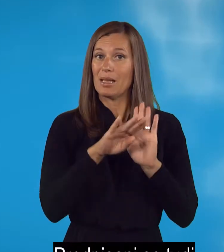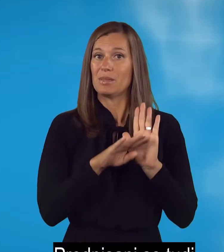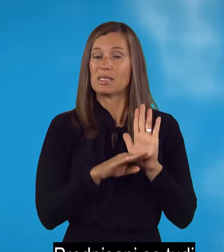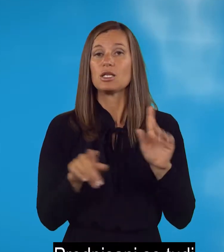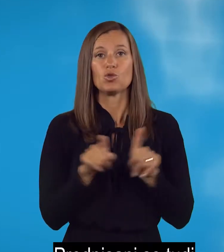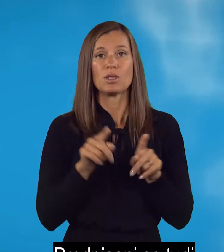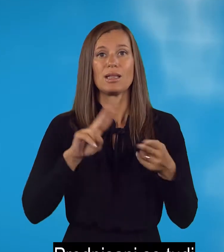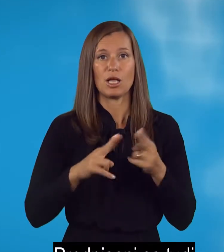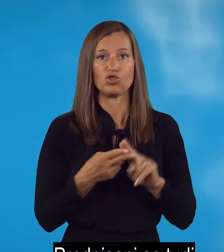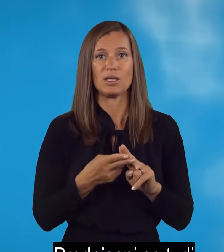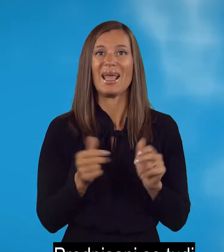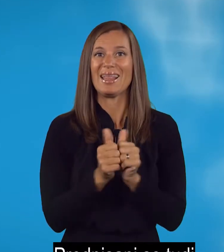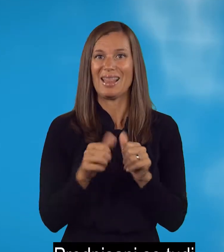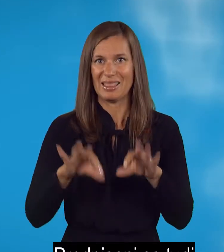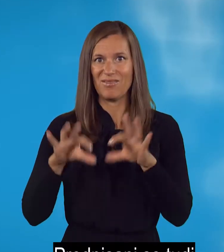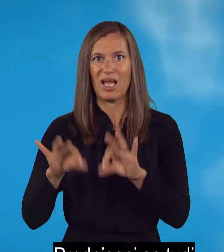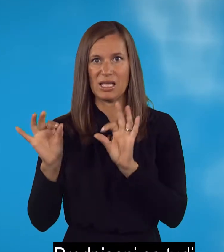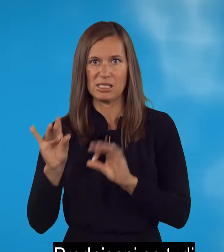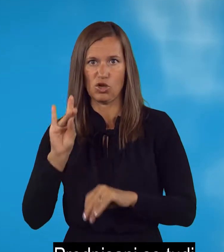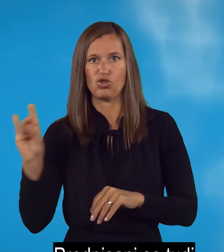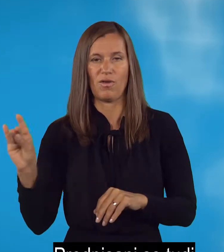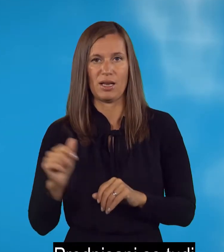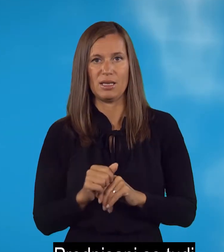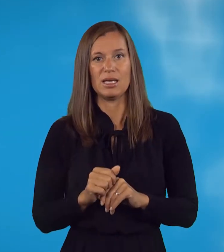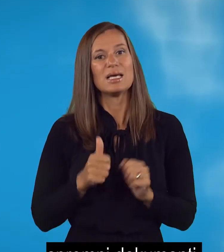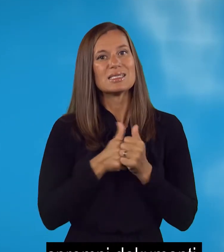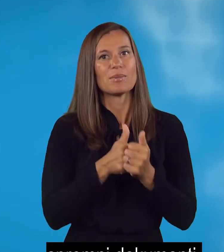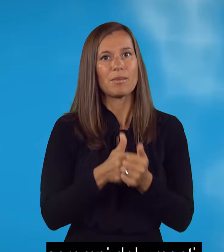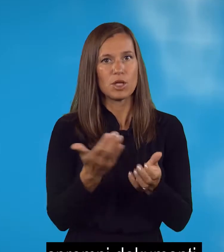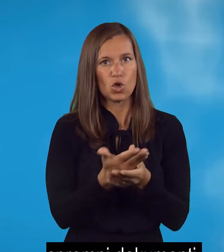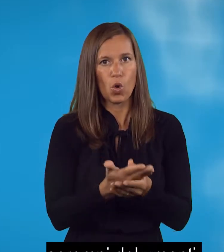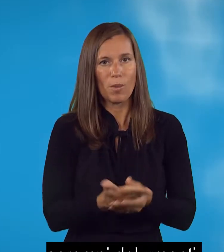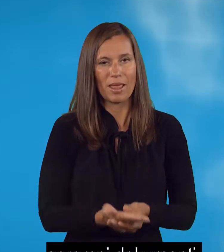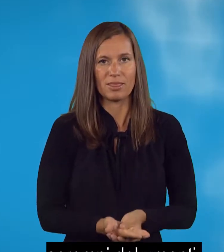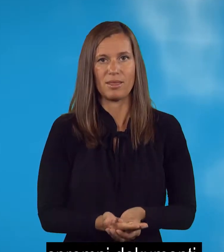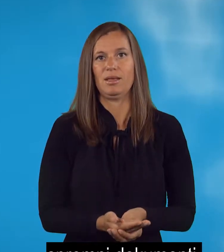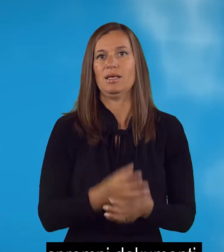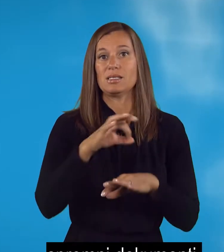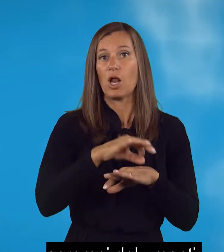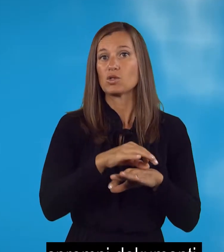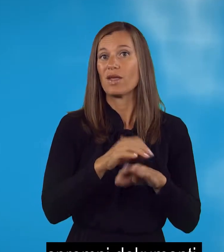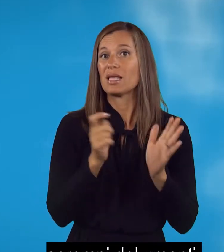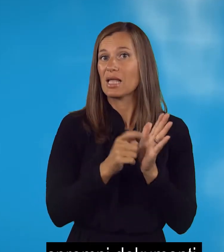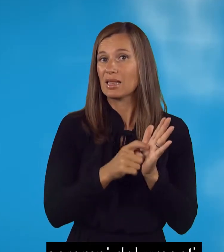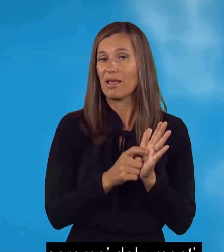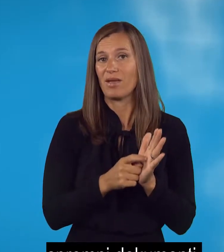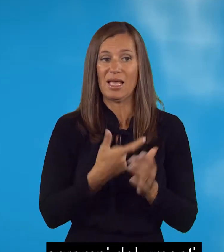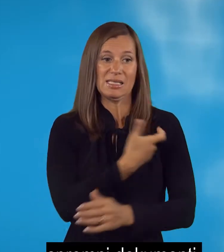Predpisani so tudi načini identifikacije živali, spremni dokumenti, zdravstvene zahteve, cepljenja.